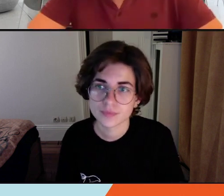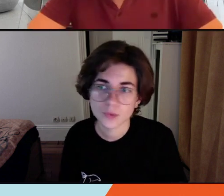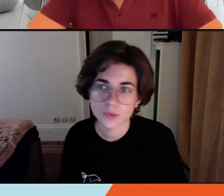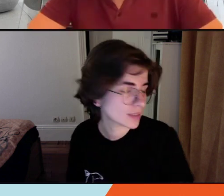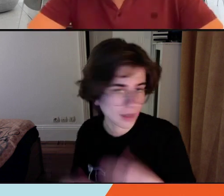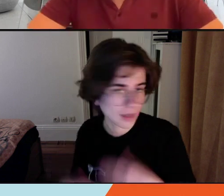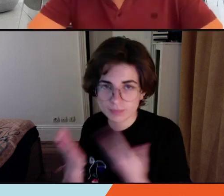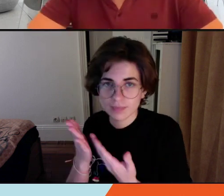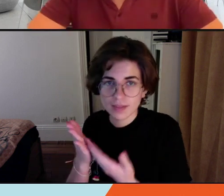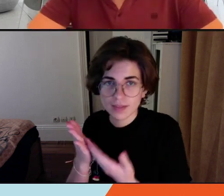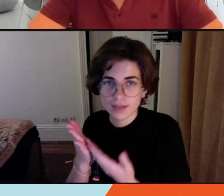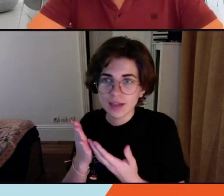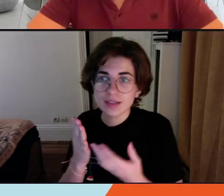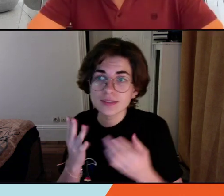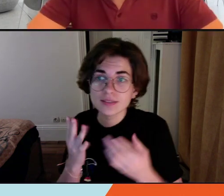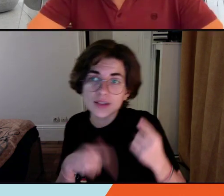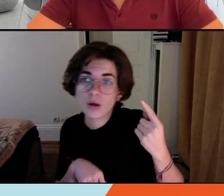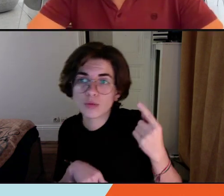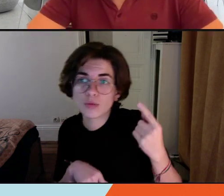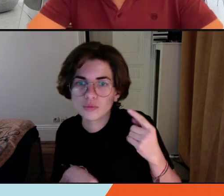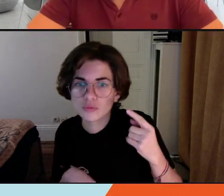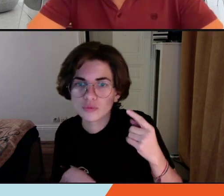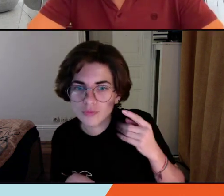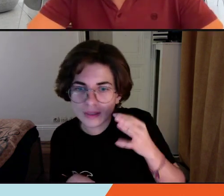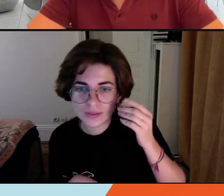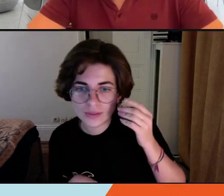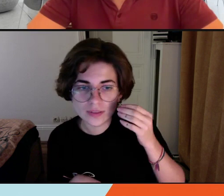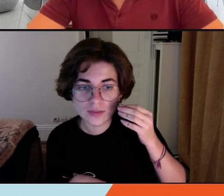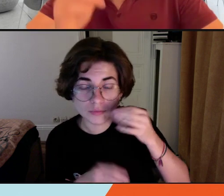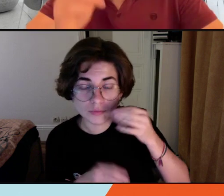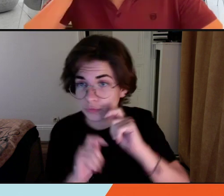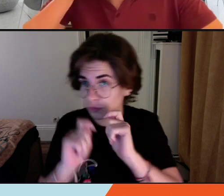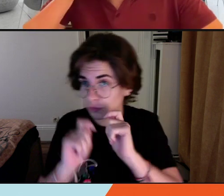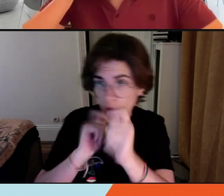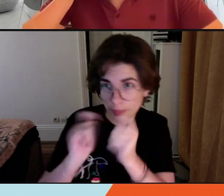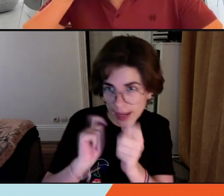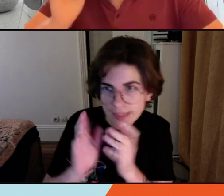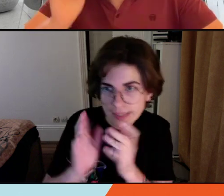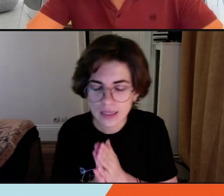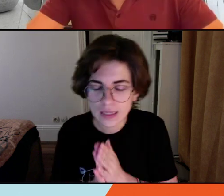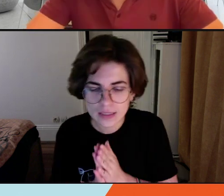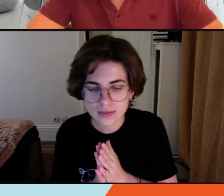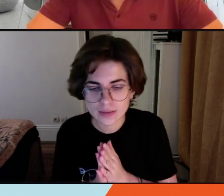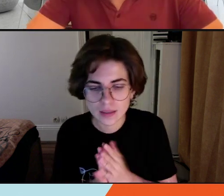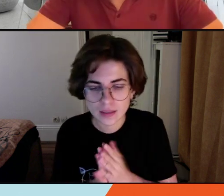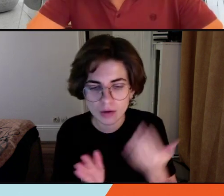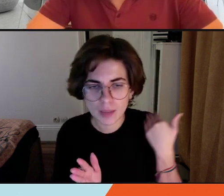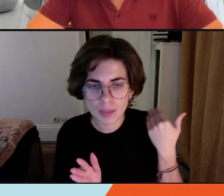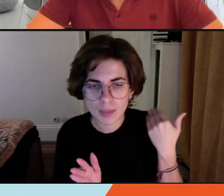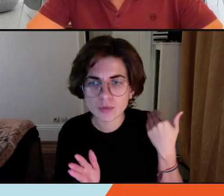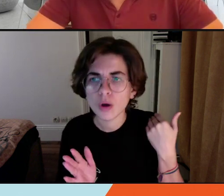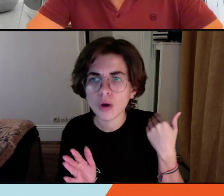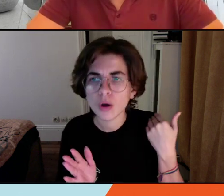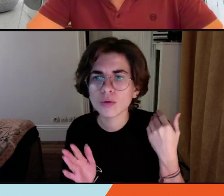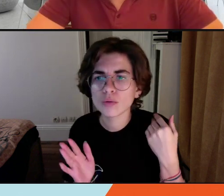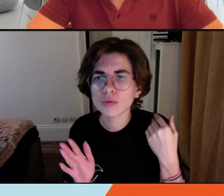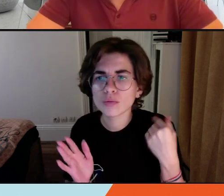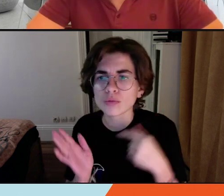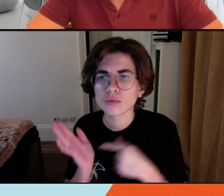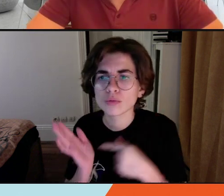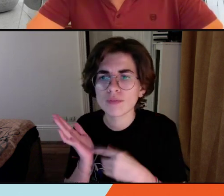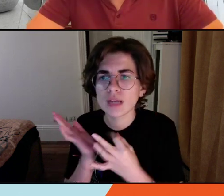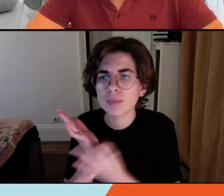ça. Et d'ailleurs, je voulais aussi te parler, c'est, il y a pas longtemps,